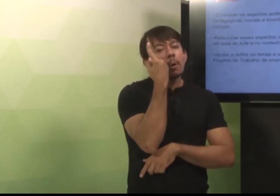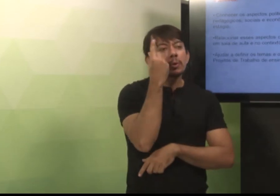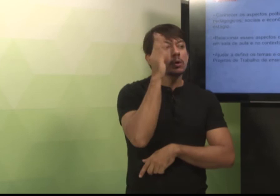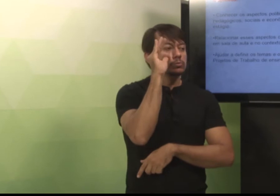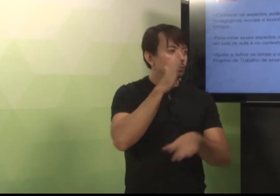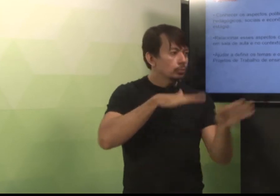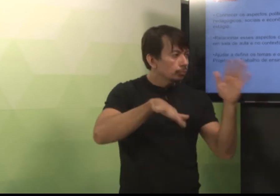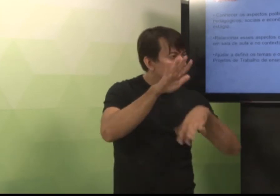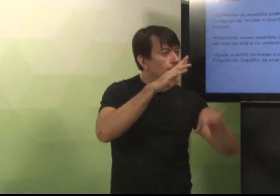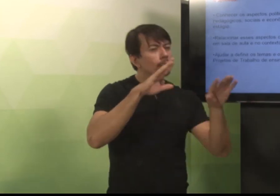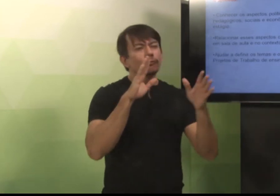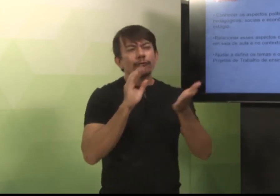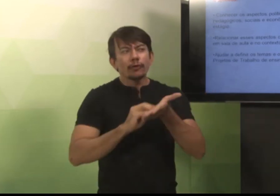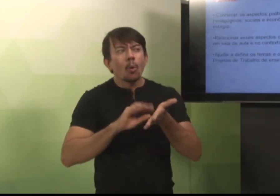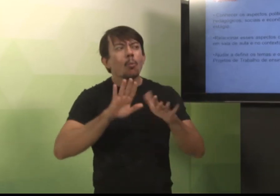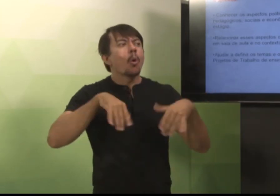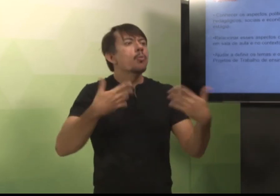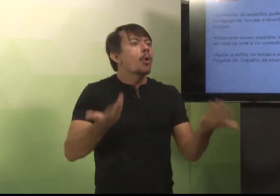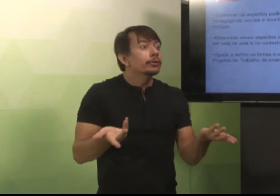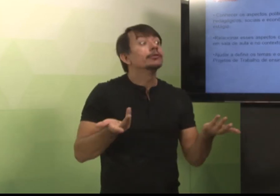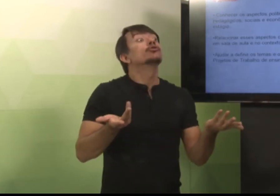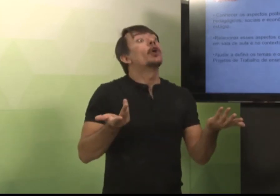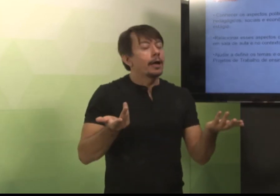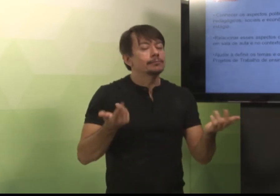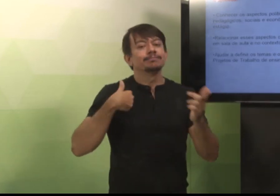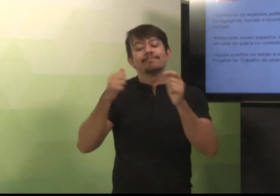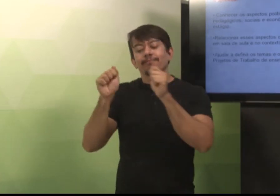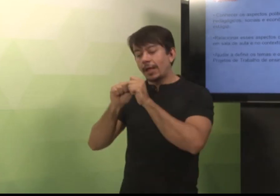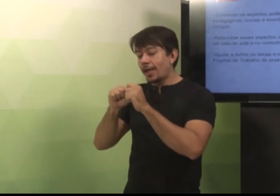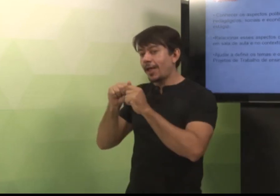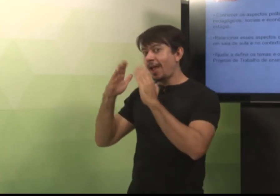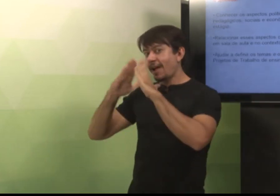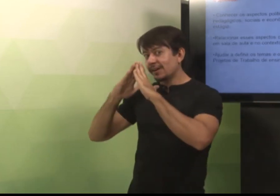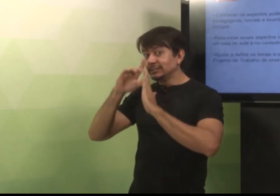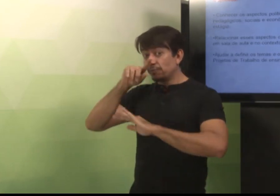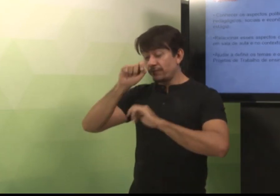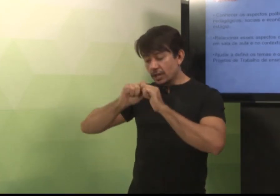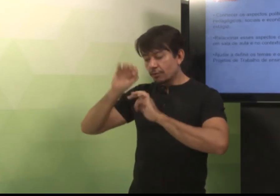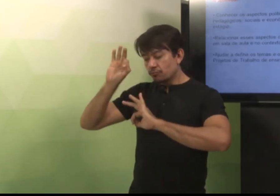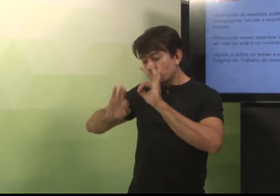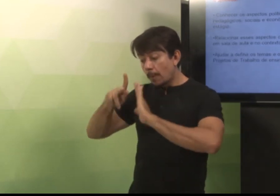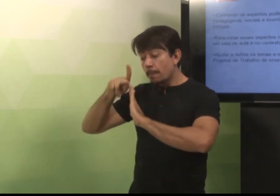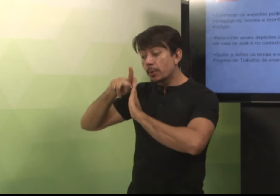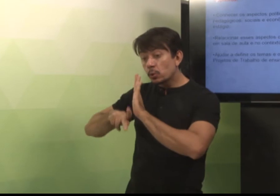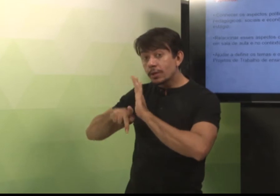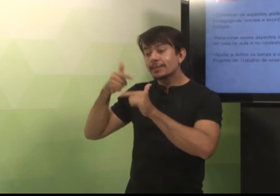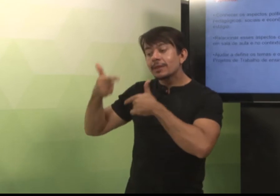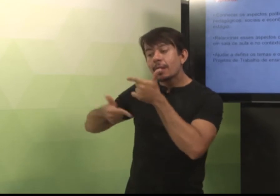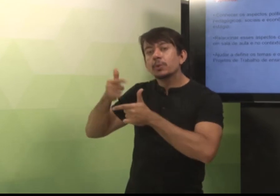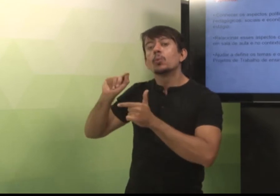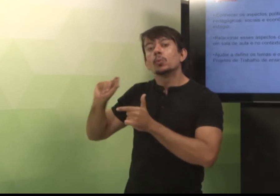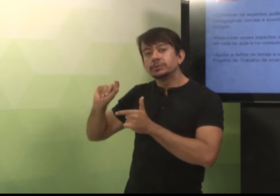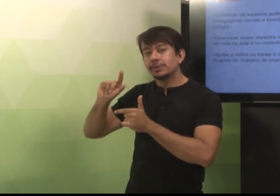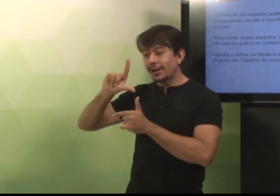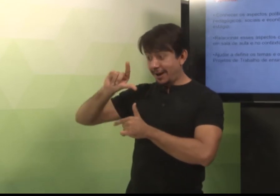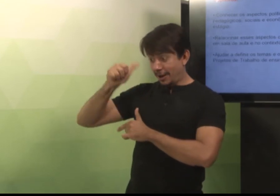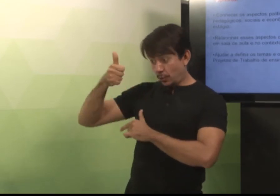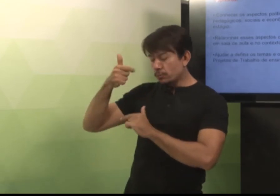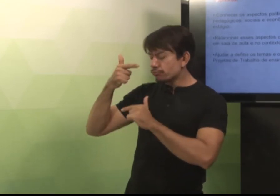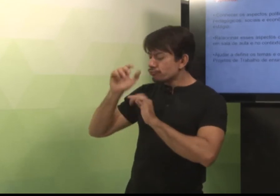Então, você vai estar ali, vai fazer a observação, perceber as falhas. Em casa, você vai organizar o seu projeto de trabalho, com foco